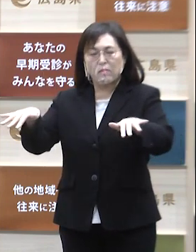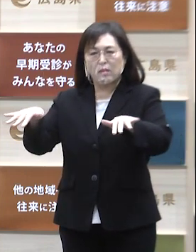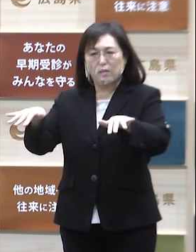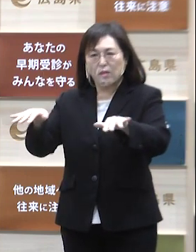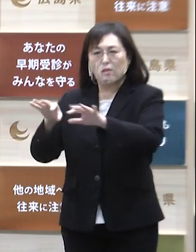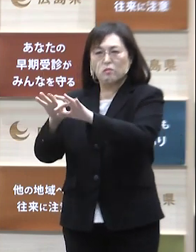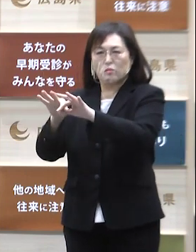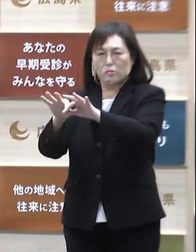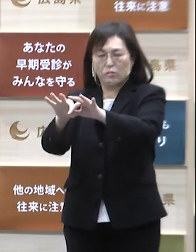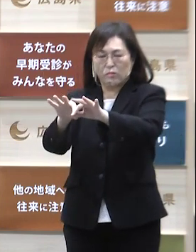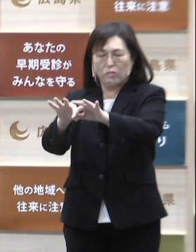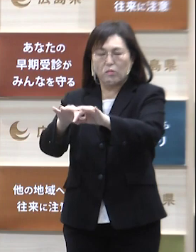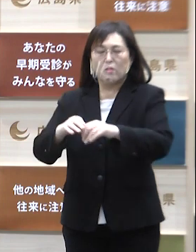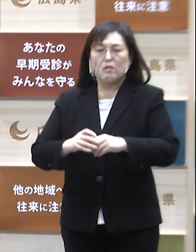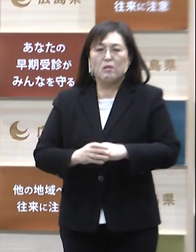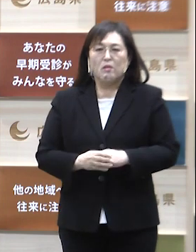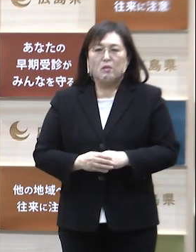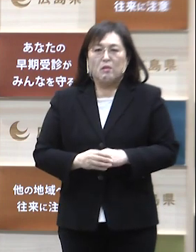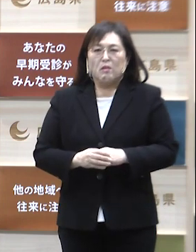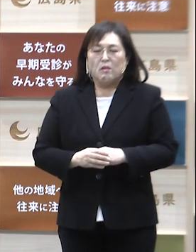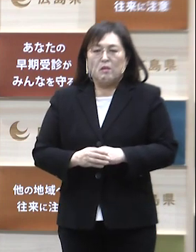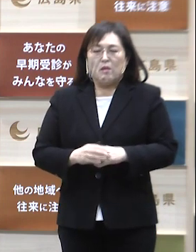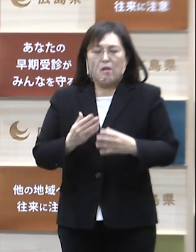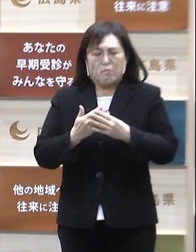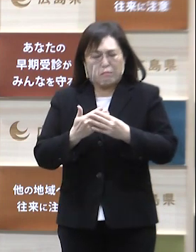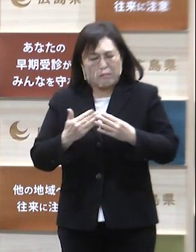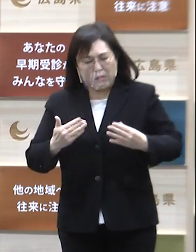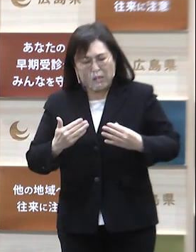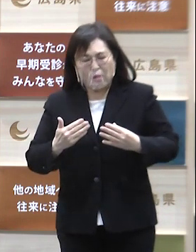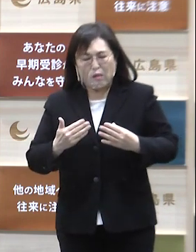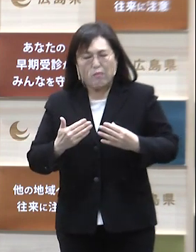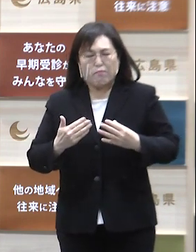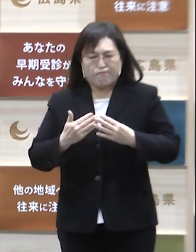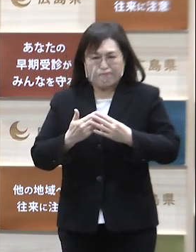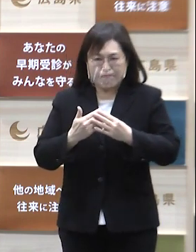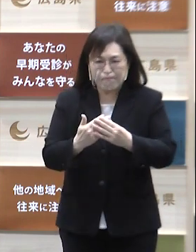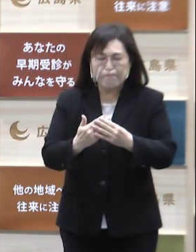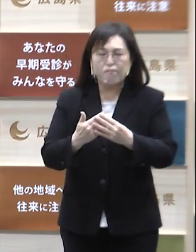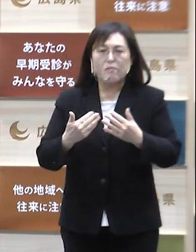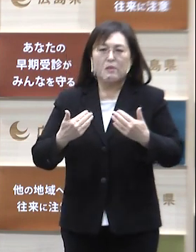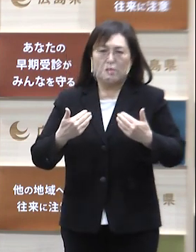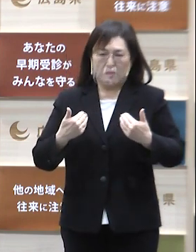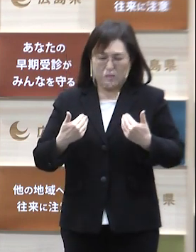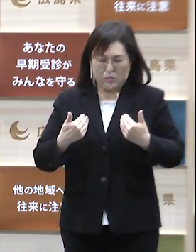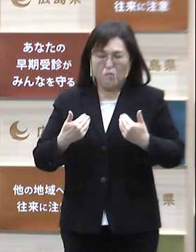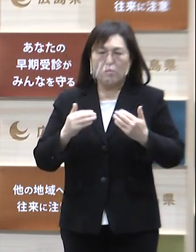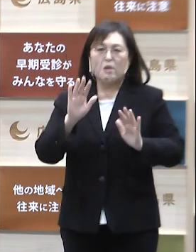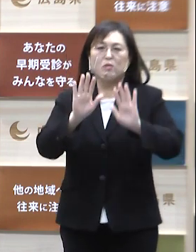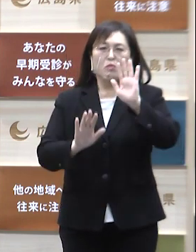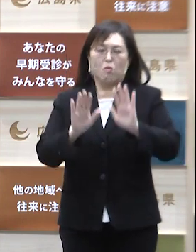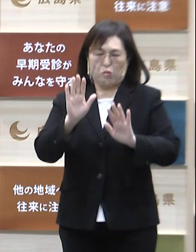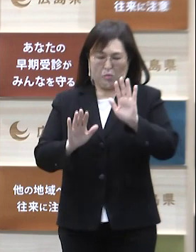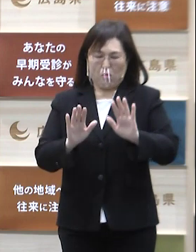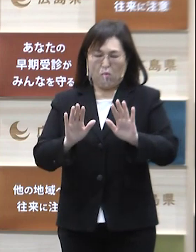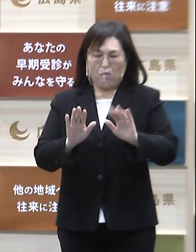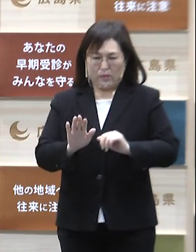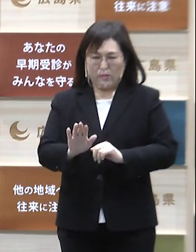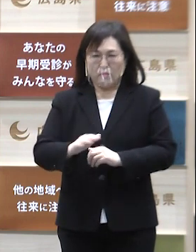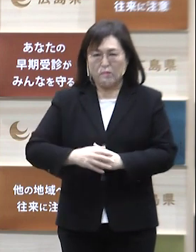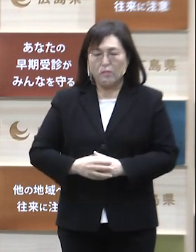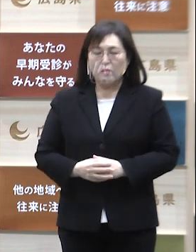というところで、決して気候を緩めてはいけないという状況だと認識をしております